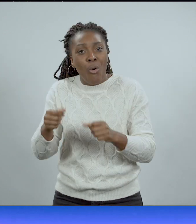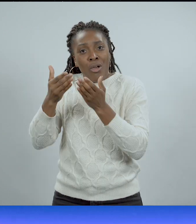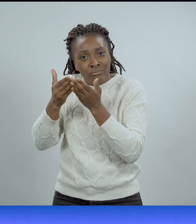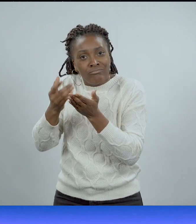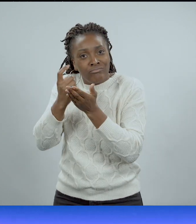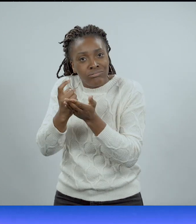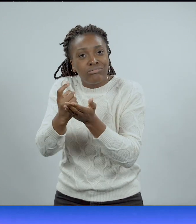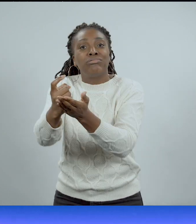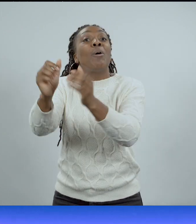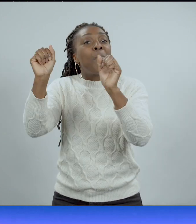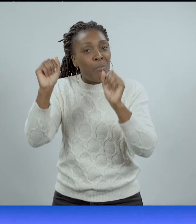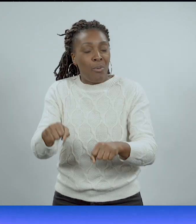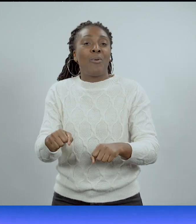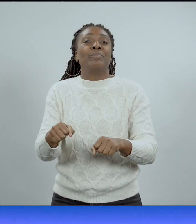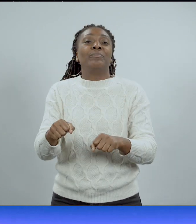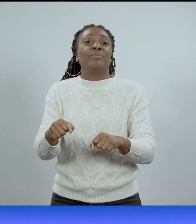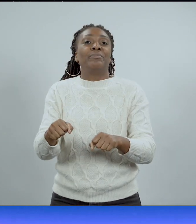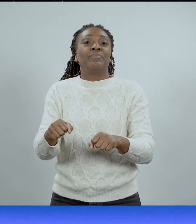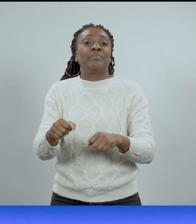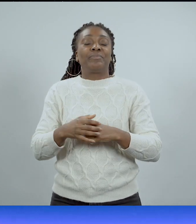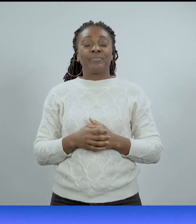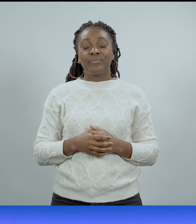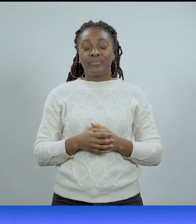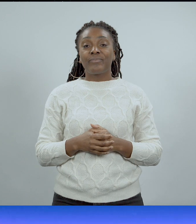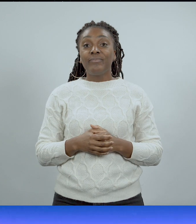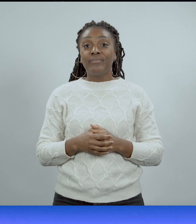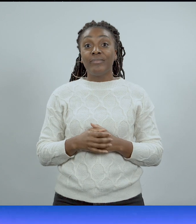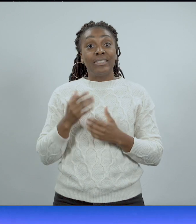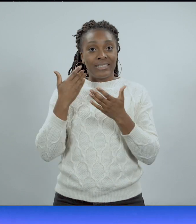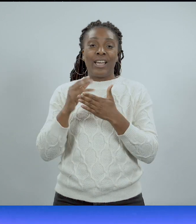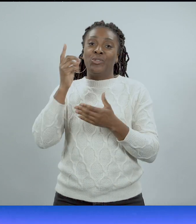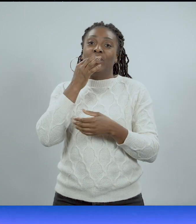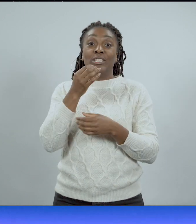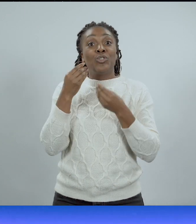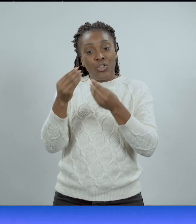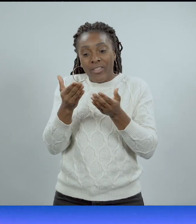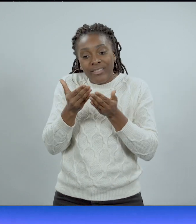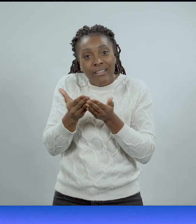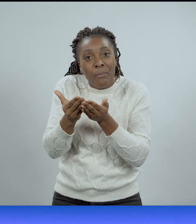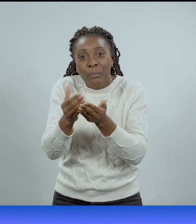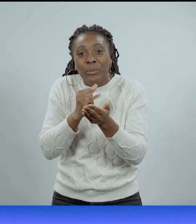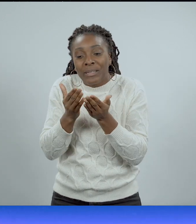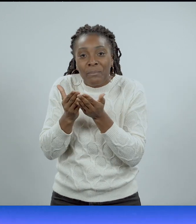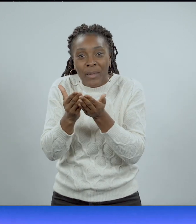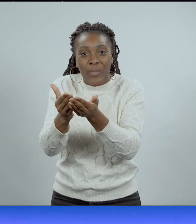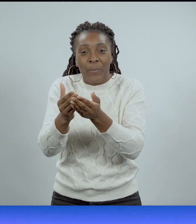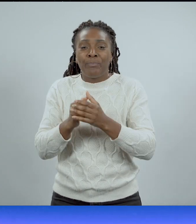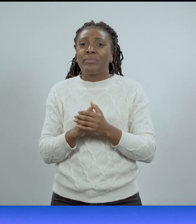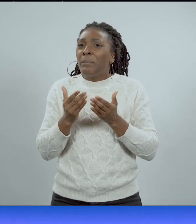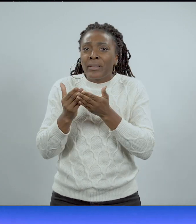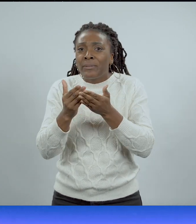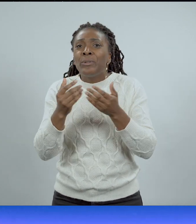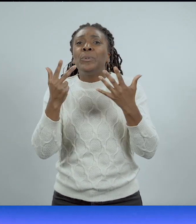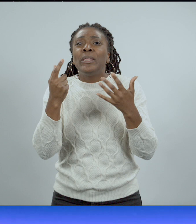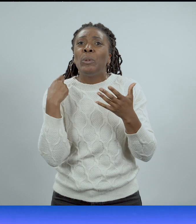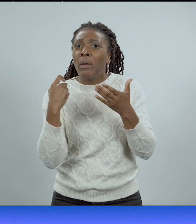pouvoir prendre le dessus sur cette route impraticable, sur cette route complètement inondée. Et je te donne un canoë. Et sur